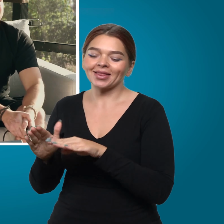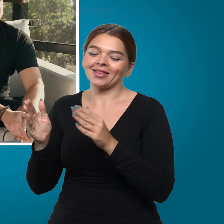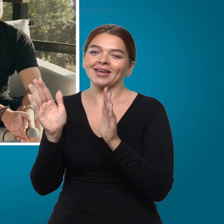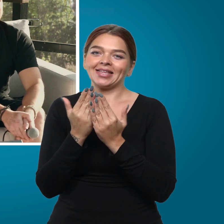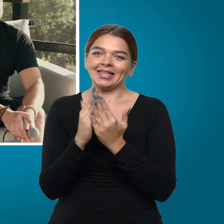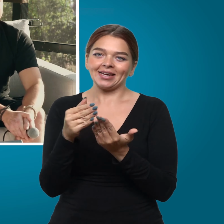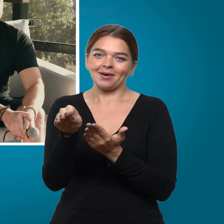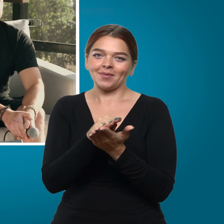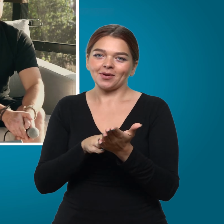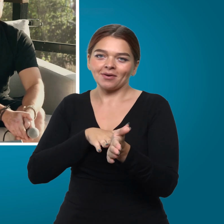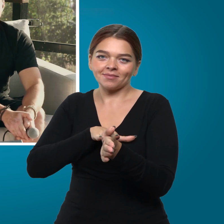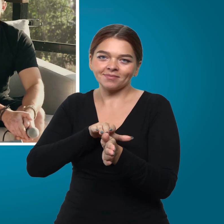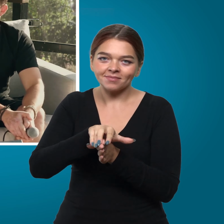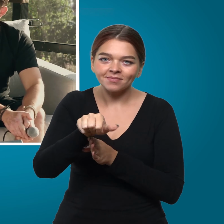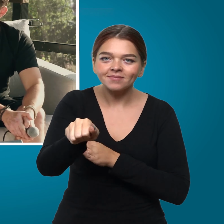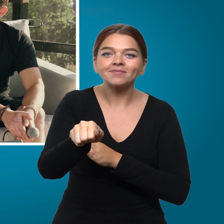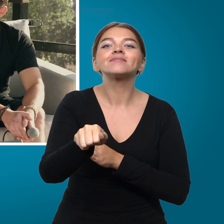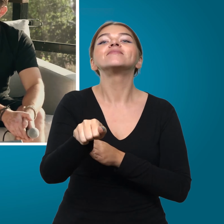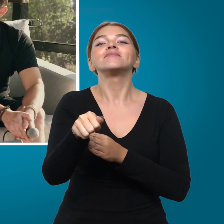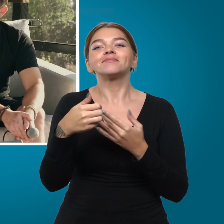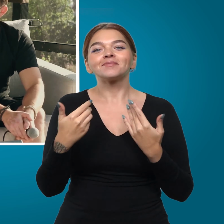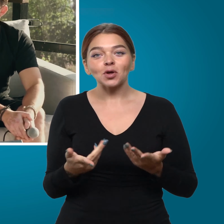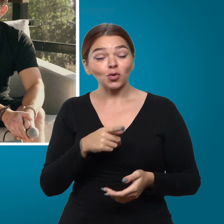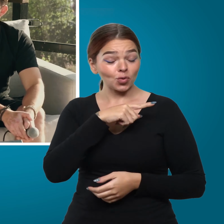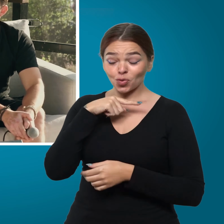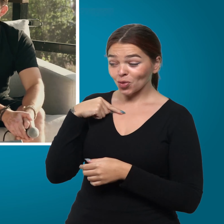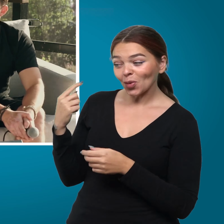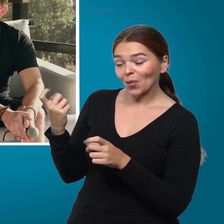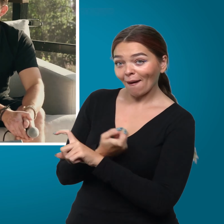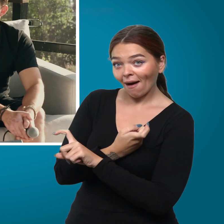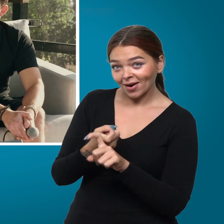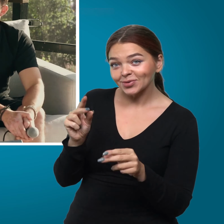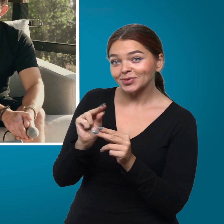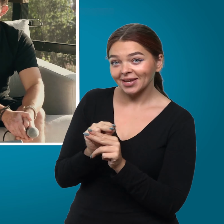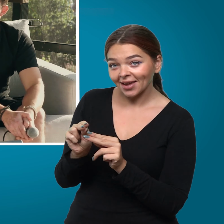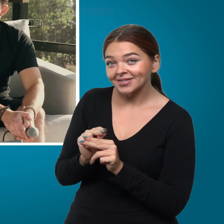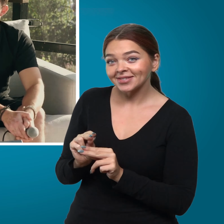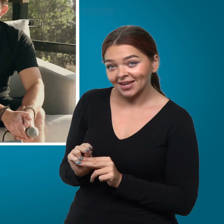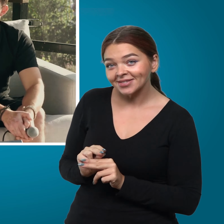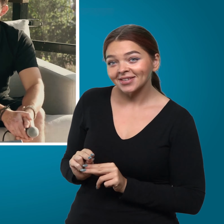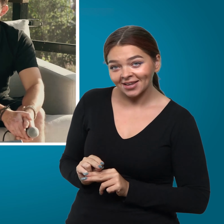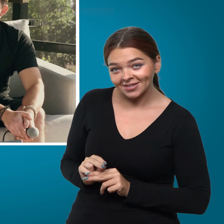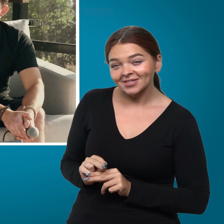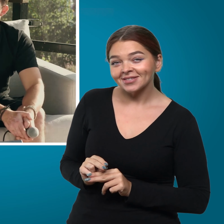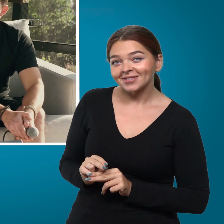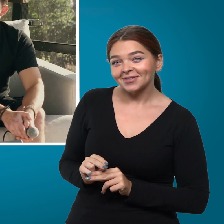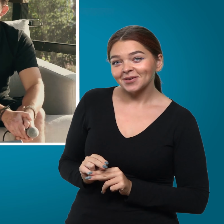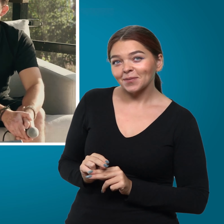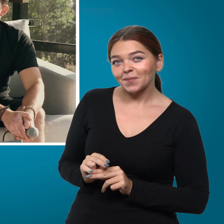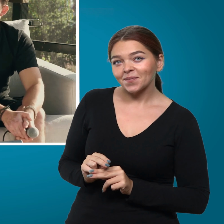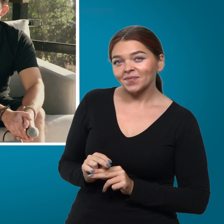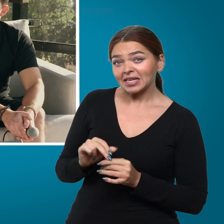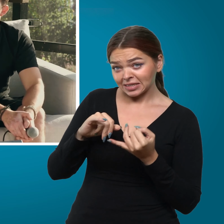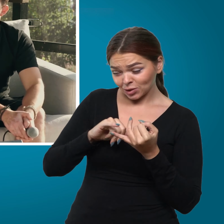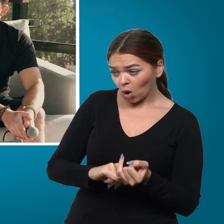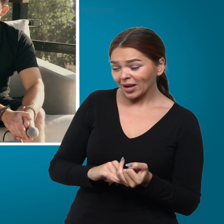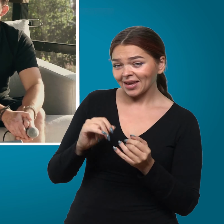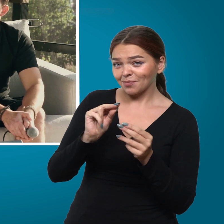rašai, na ir žodžiu, šiaip ne taip, dasikasiu iki pabaigos. Daug kartų keista buvo, ar